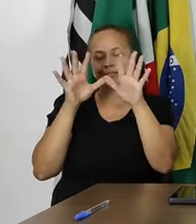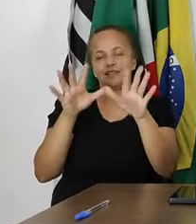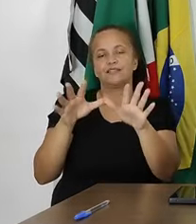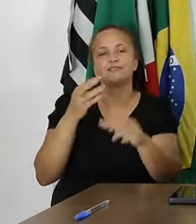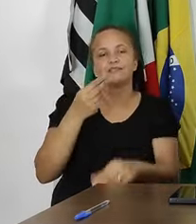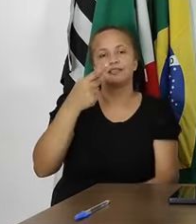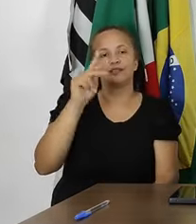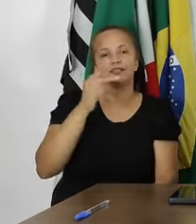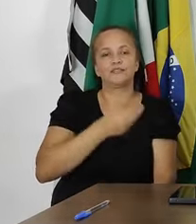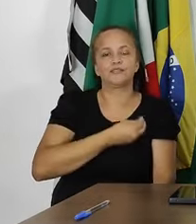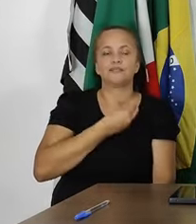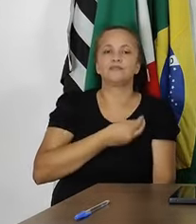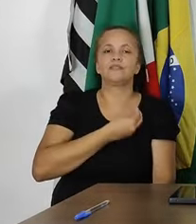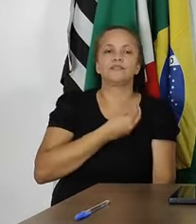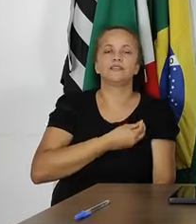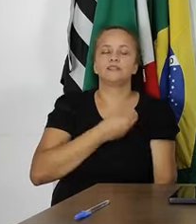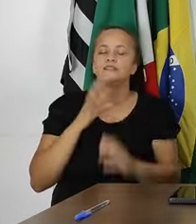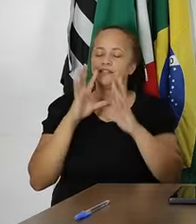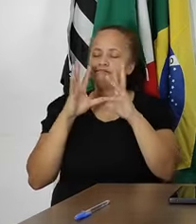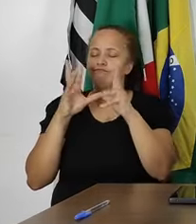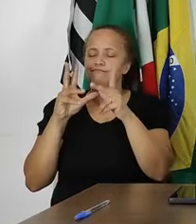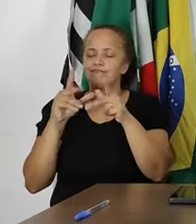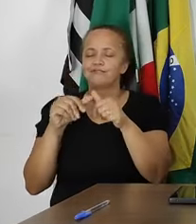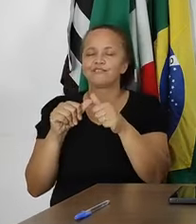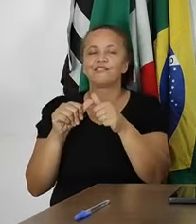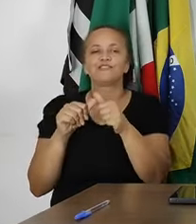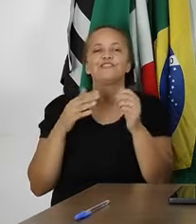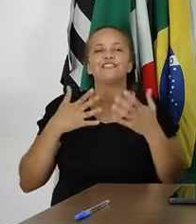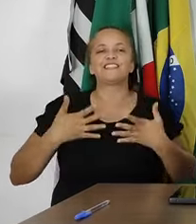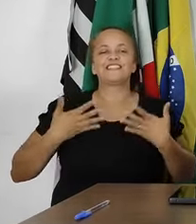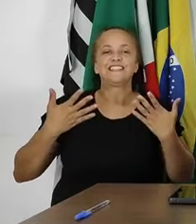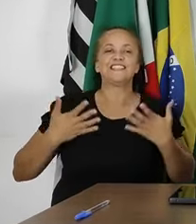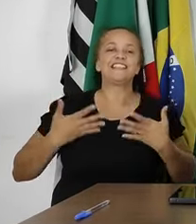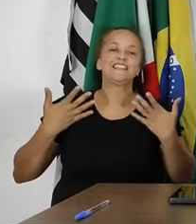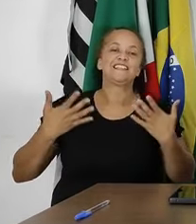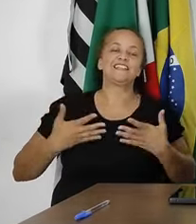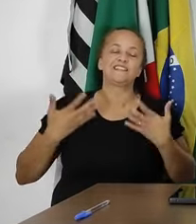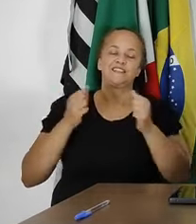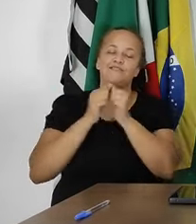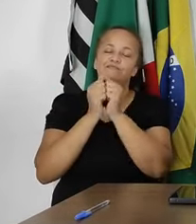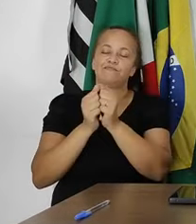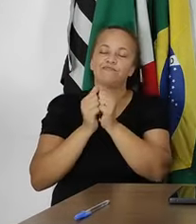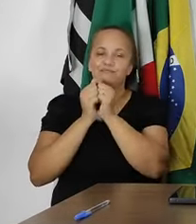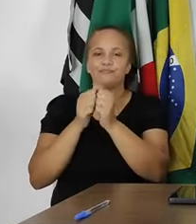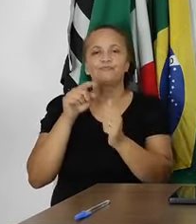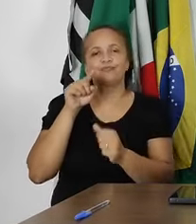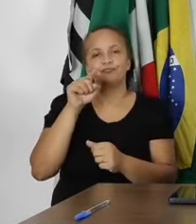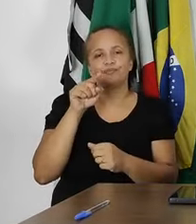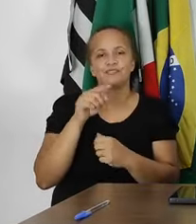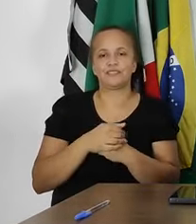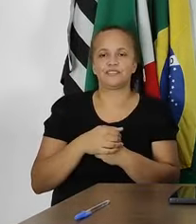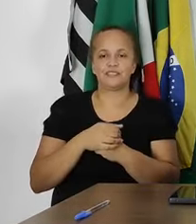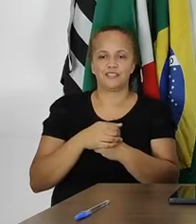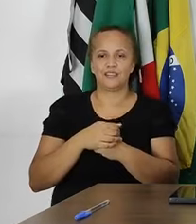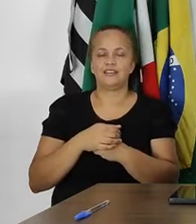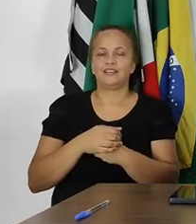as árvores do campo baterão palmas. E no versículo 13 diz: em lugar do